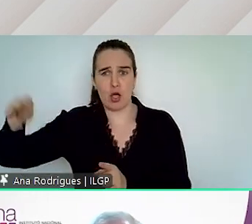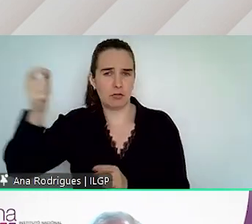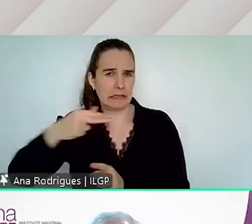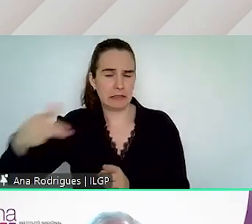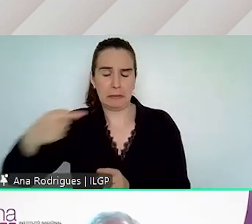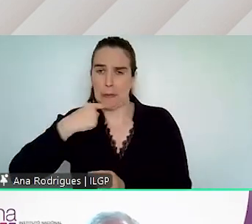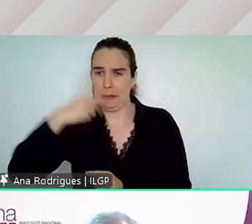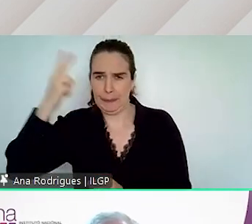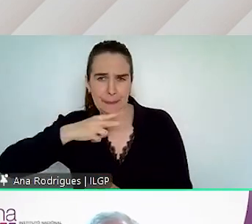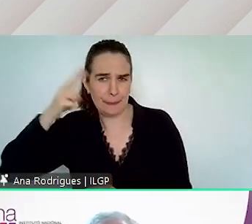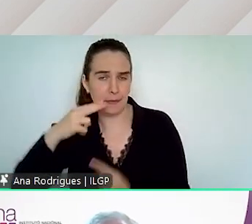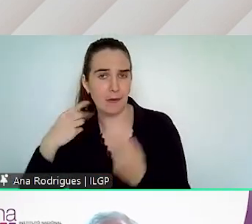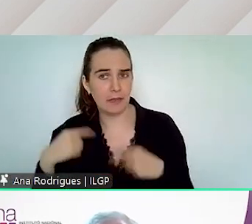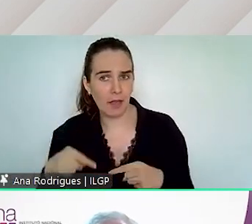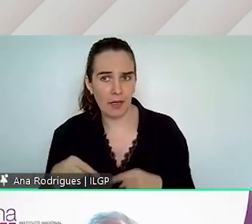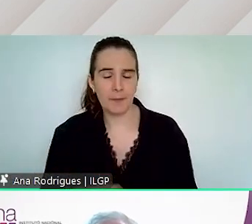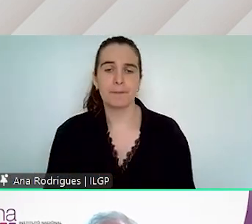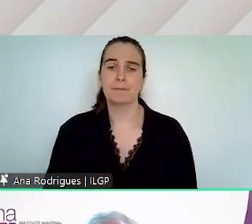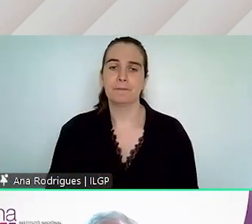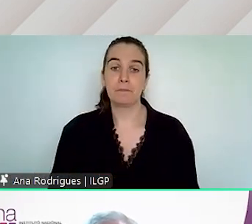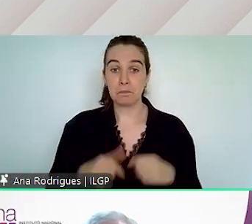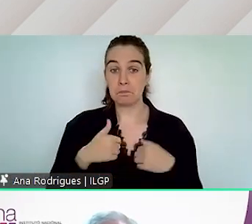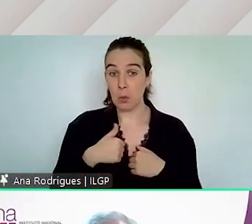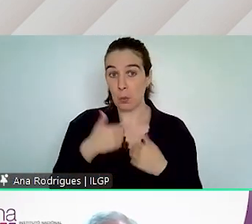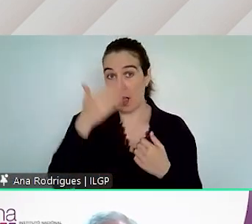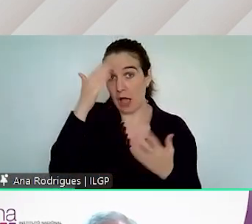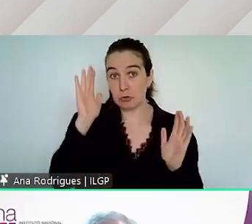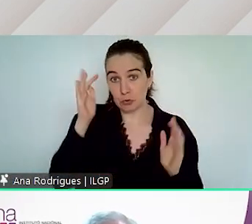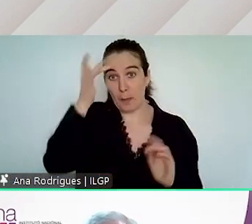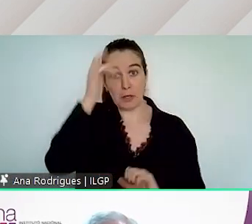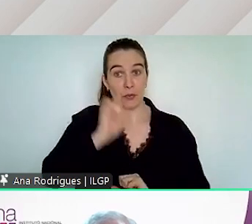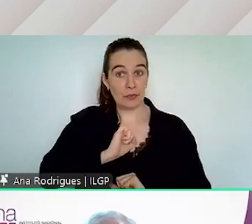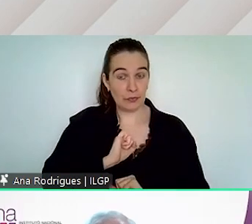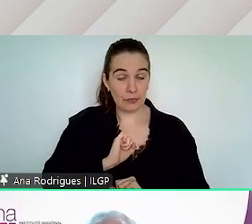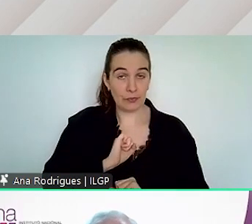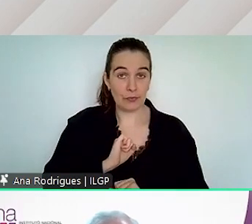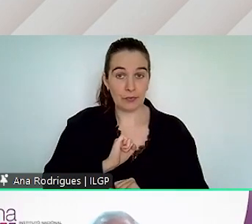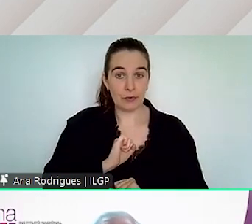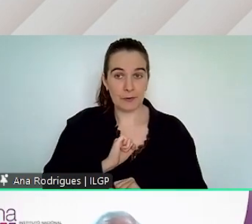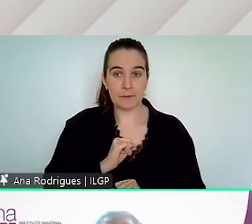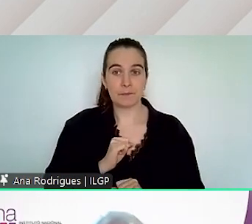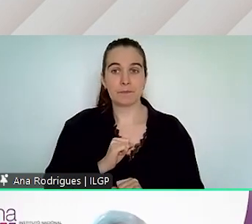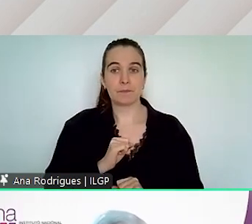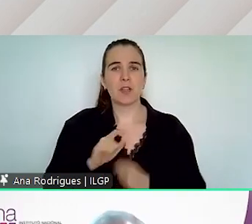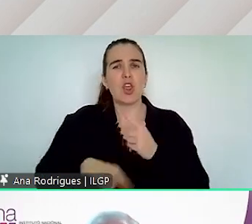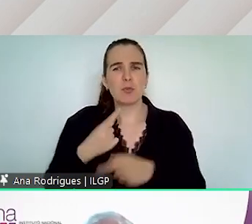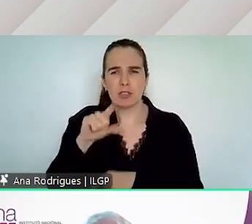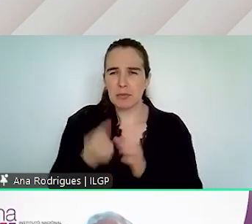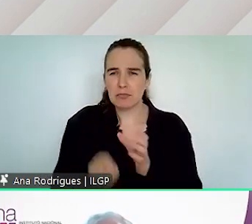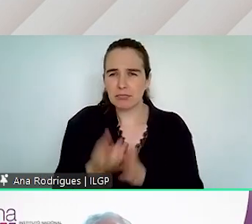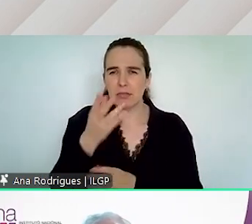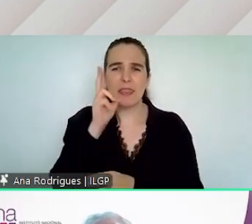género. Portanto, eu penso que esta tendência, e depois criou-se a direção